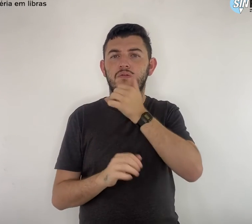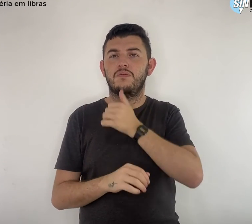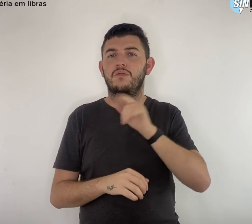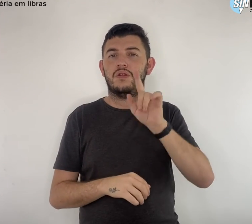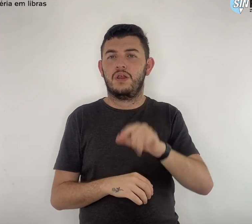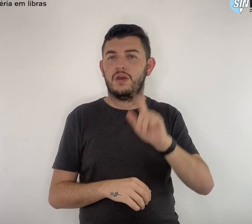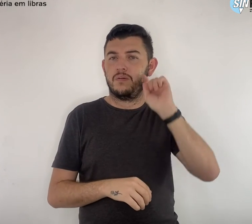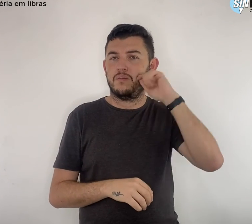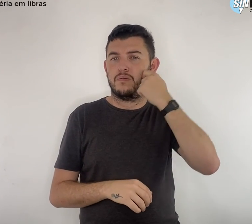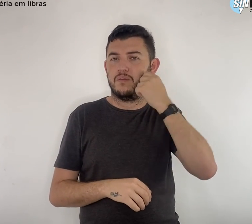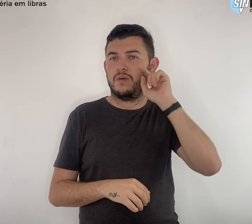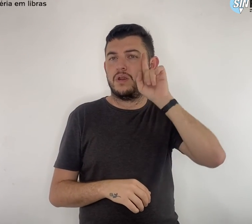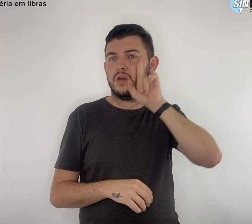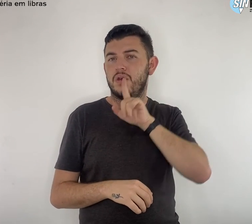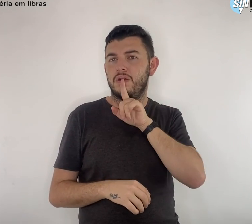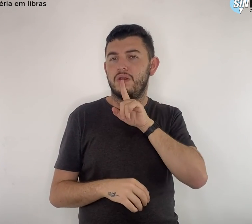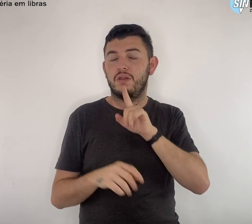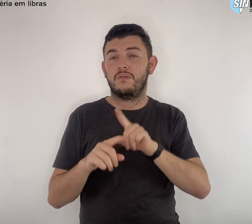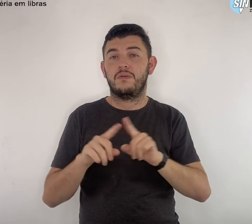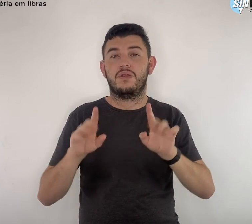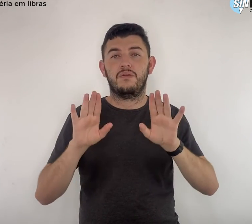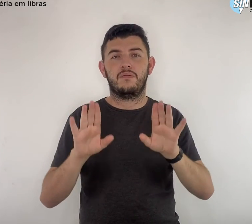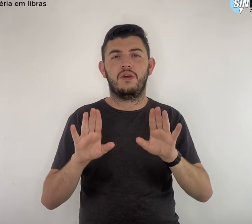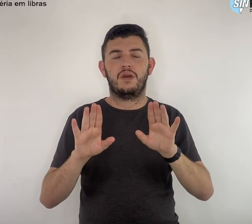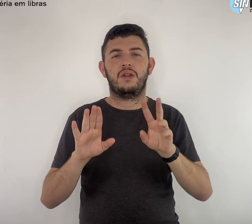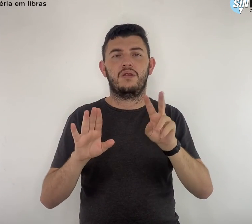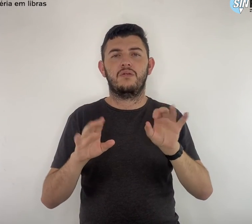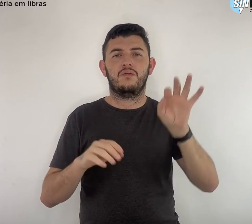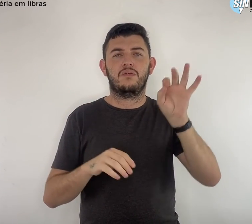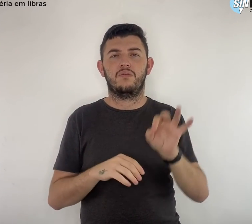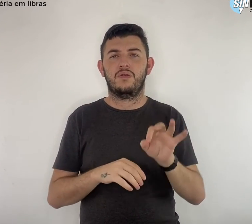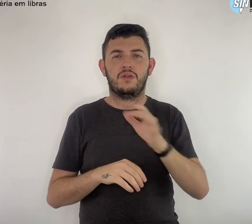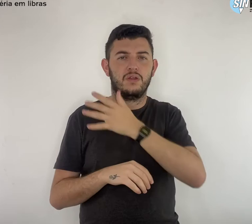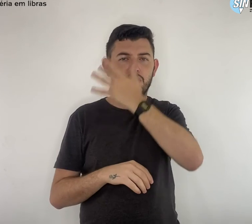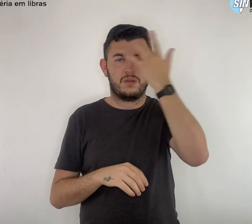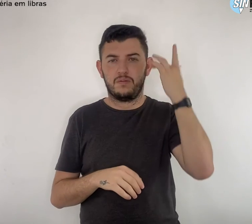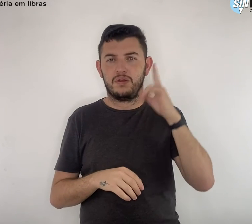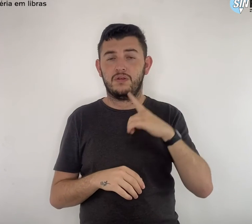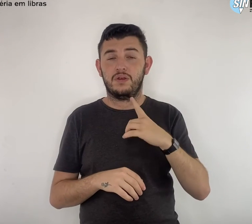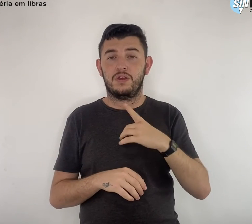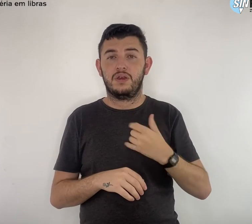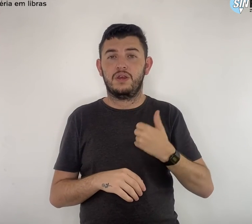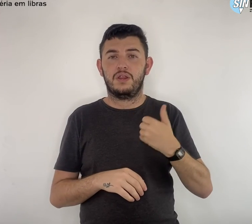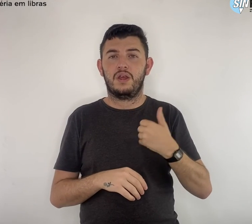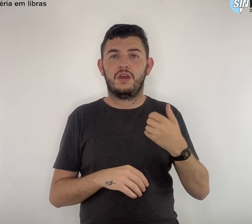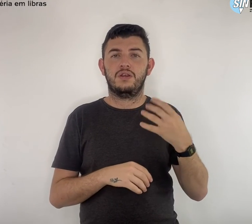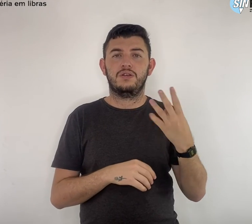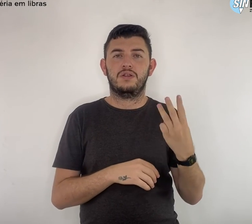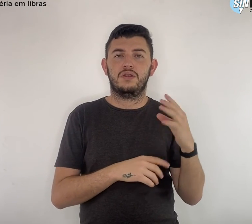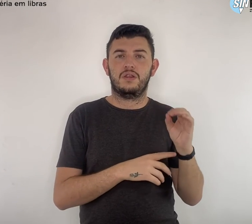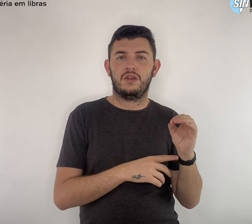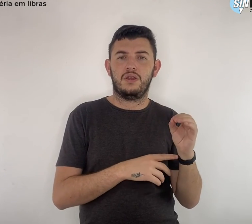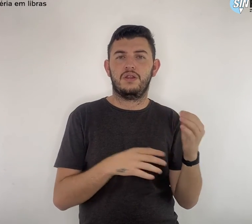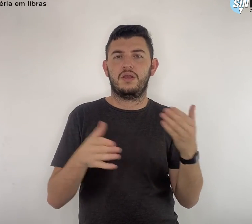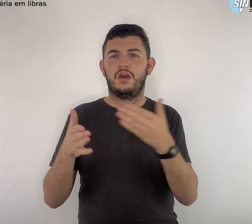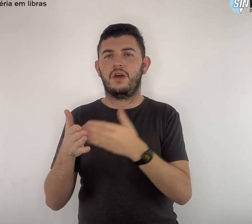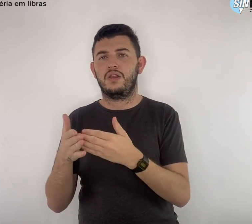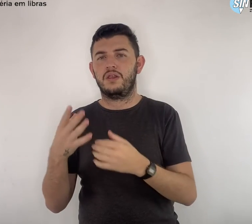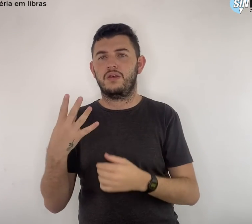80% delas eram pretas ou pardas e mais da metade das vítimas tinha entre 30